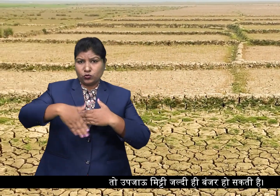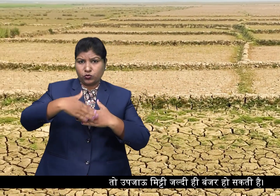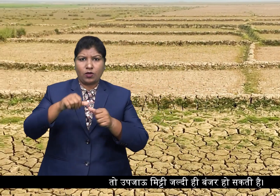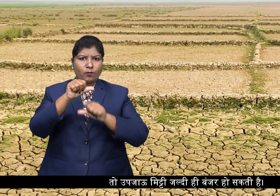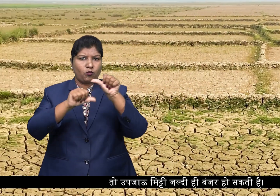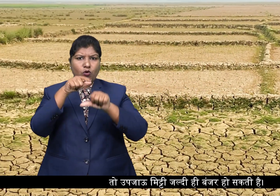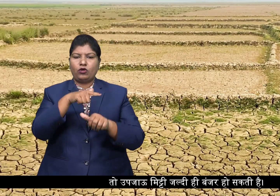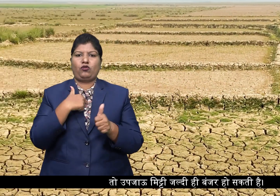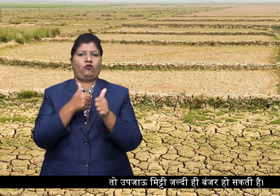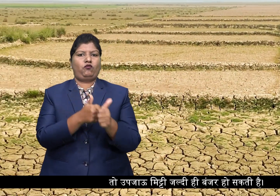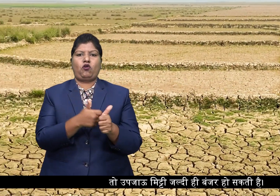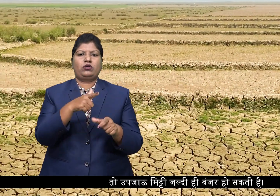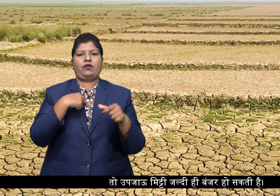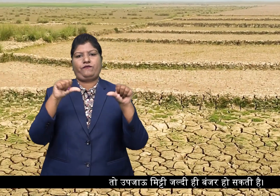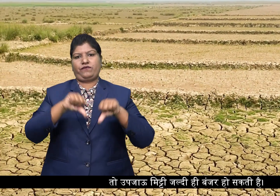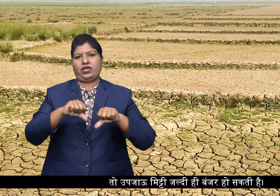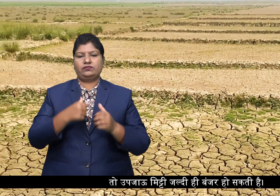है।